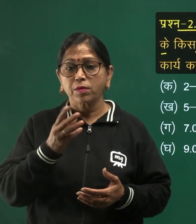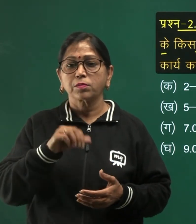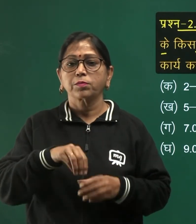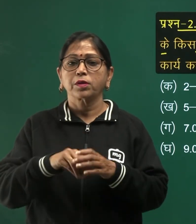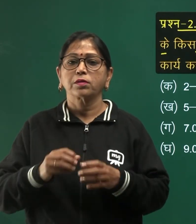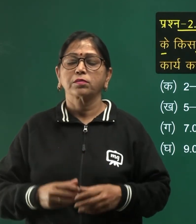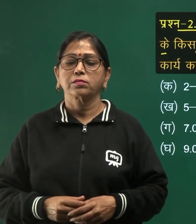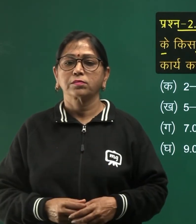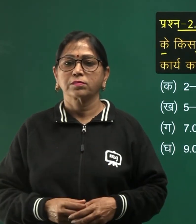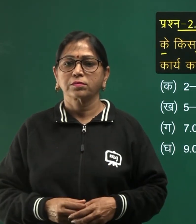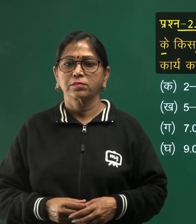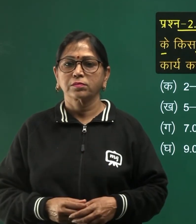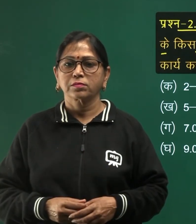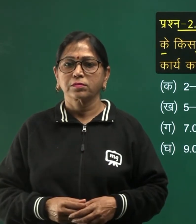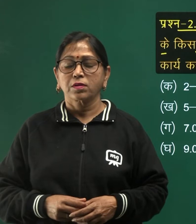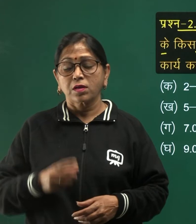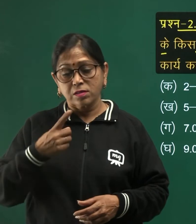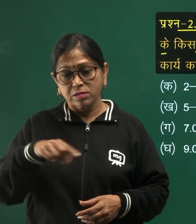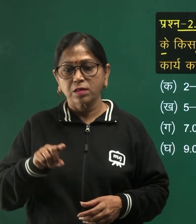किस परिसर में